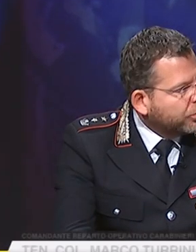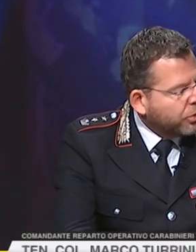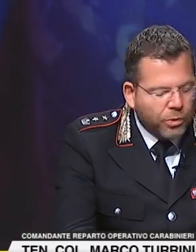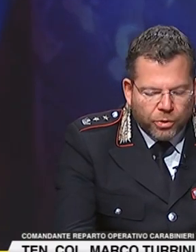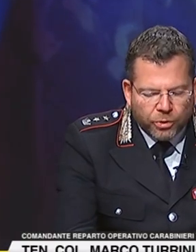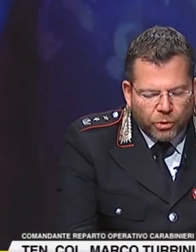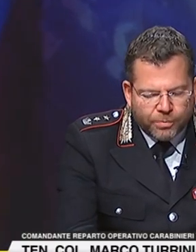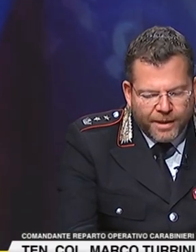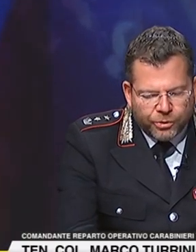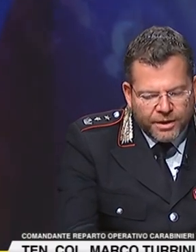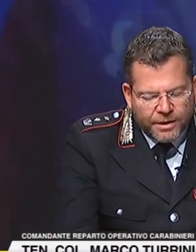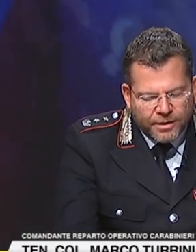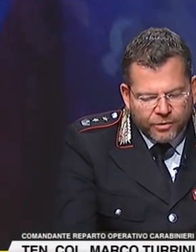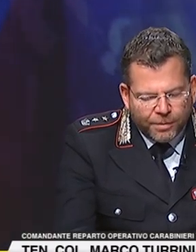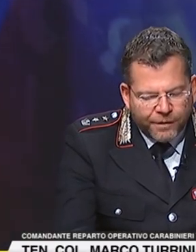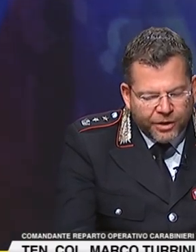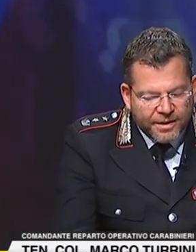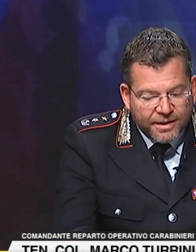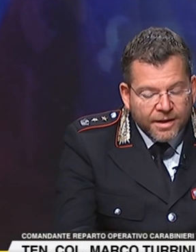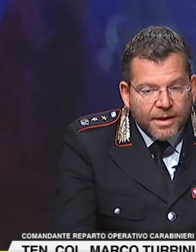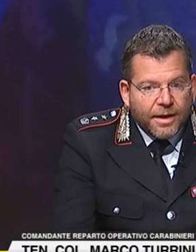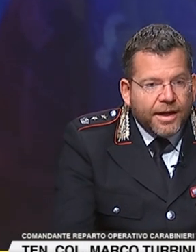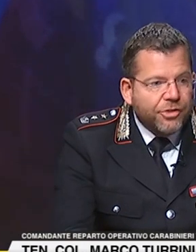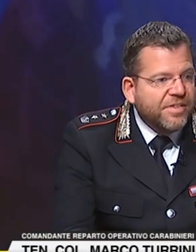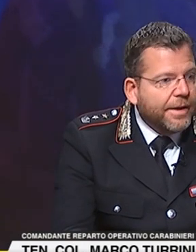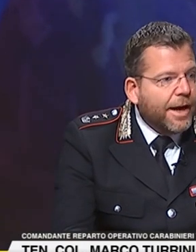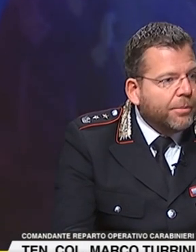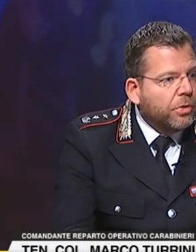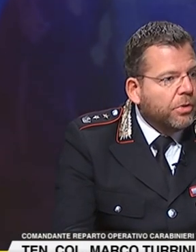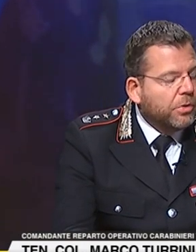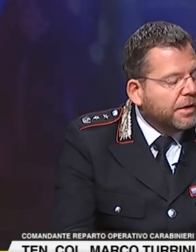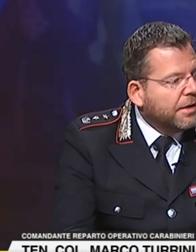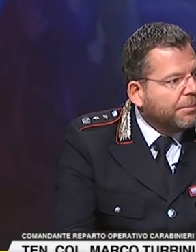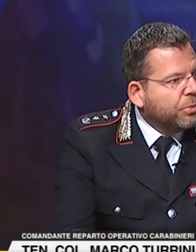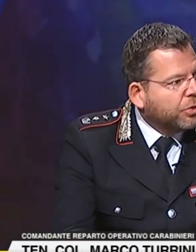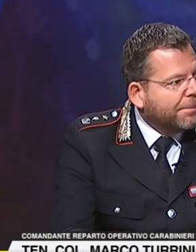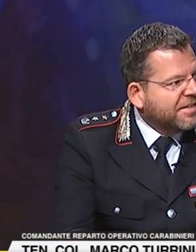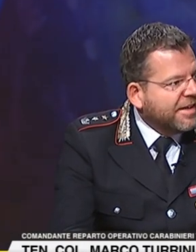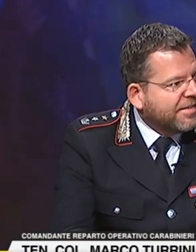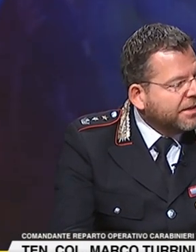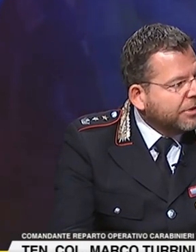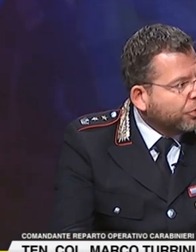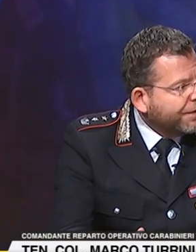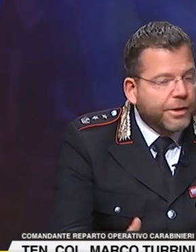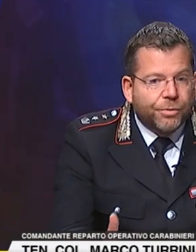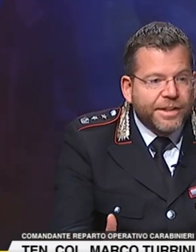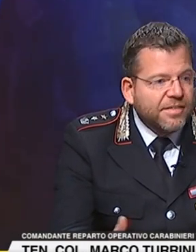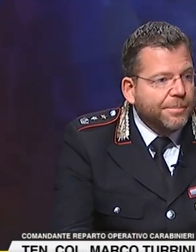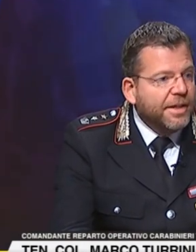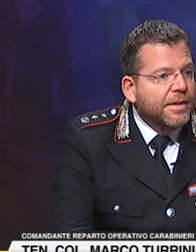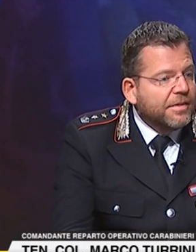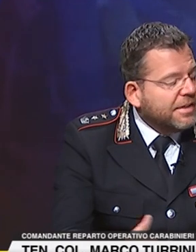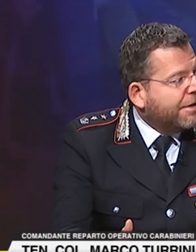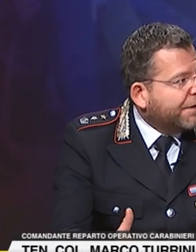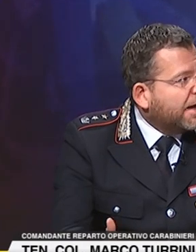battaglia contro lo spaccio di stupefacenti, e registriamo appunto la presenza di giovani e